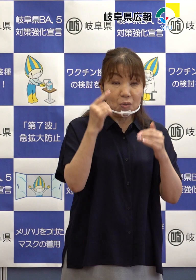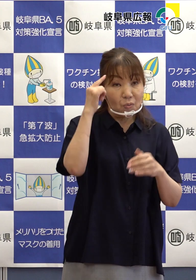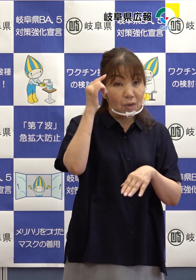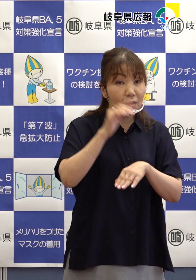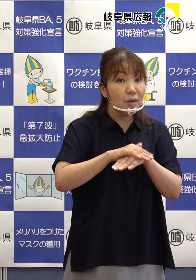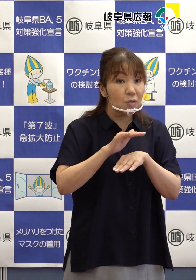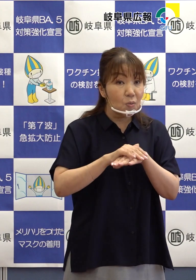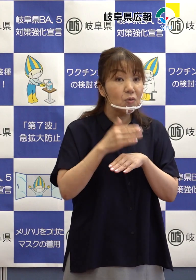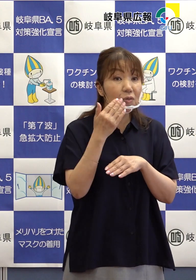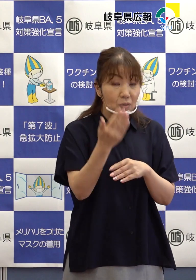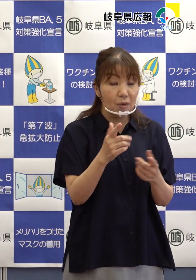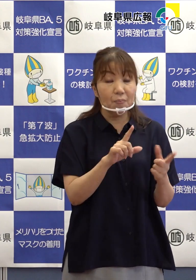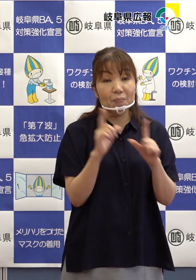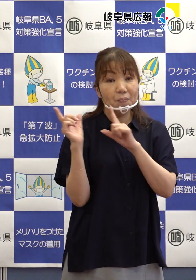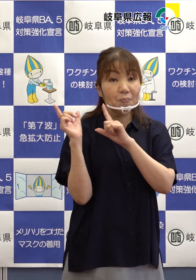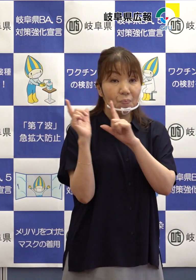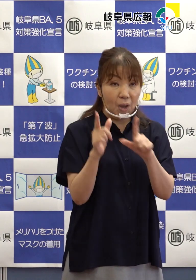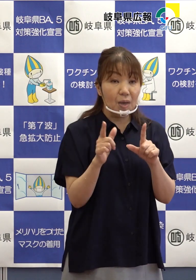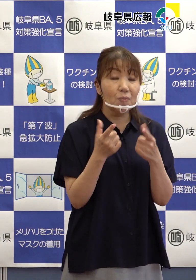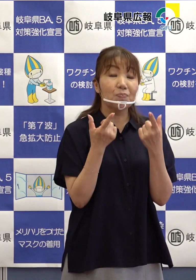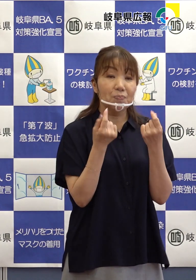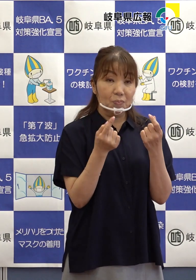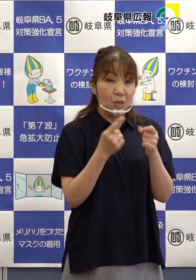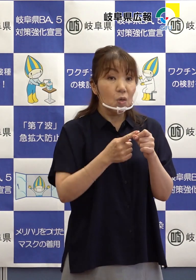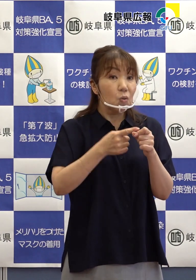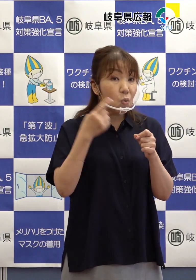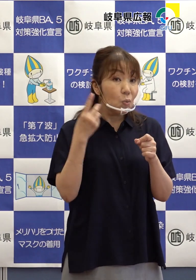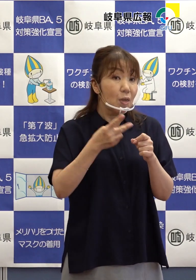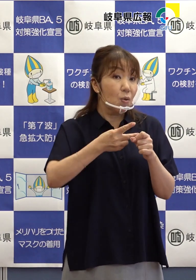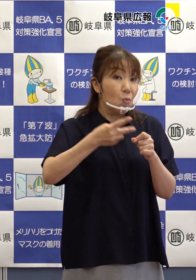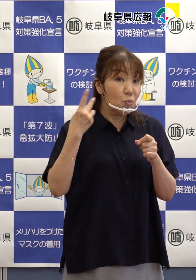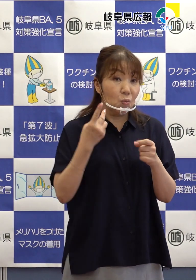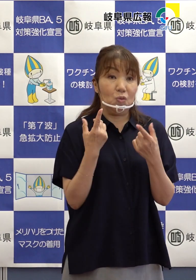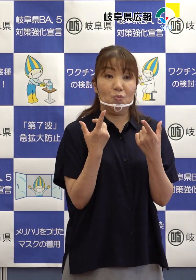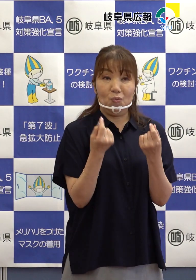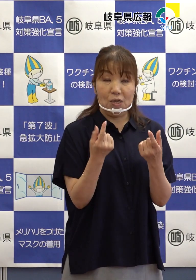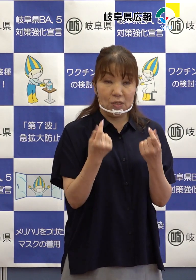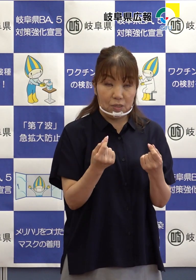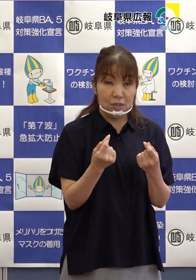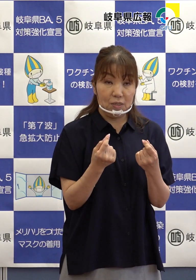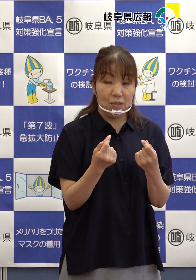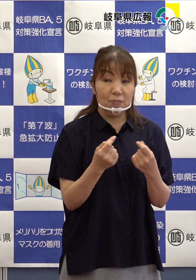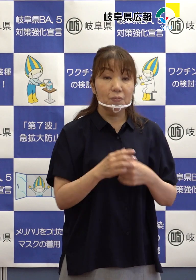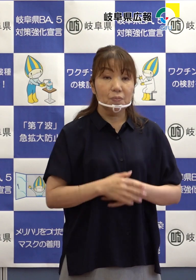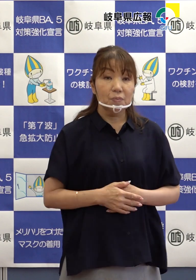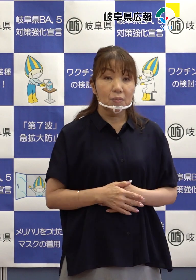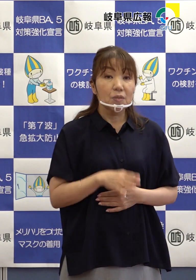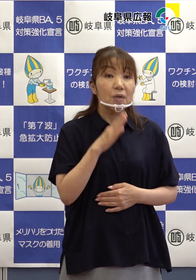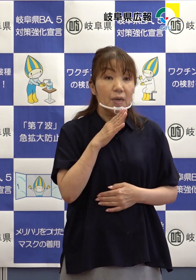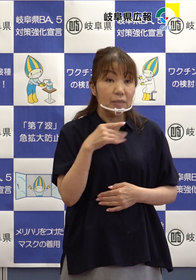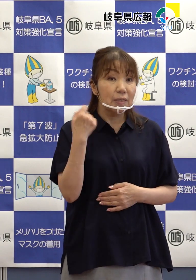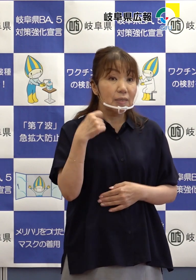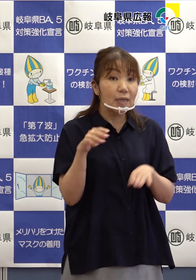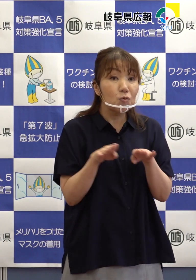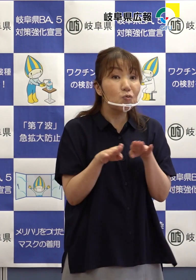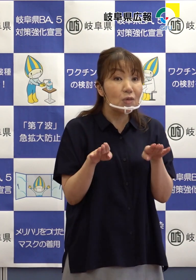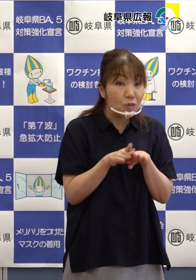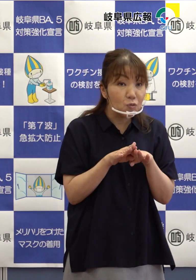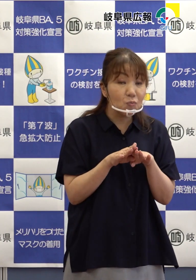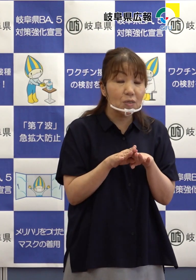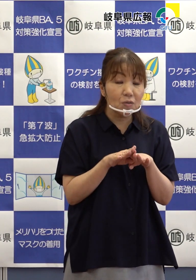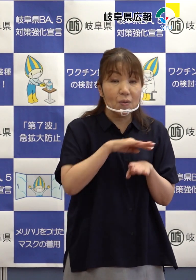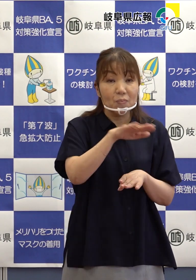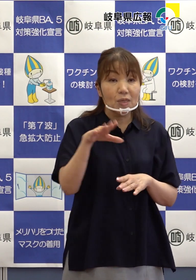そうですねあの去年もおととしもそうですけどもやはりあの夏休み帰省というのはです